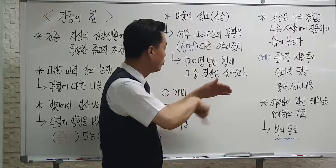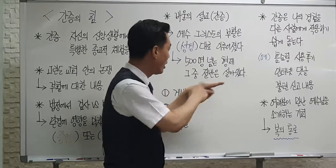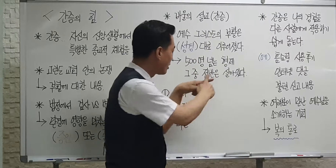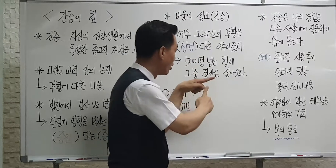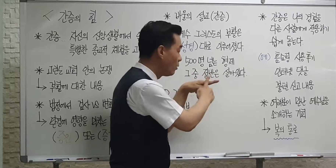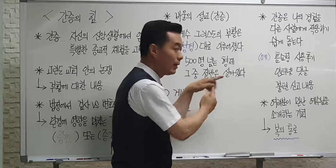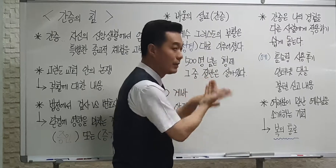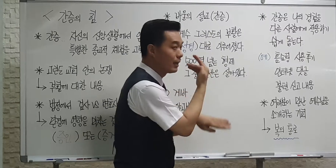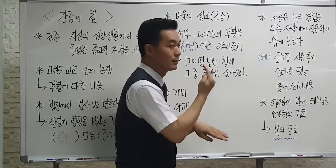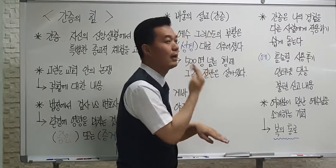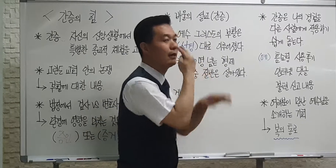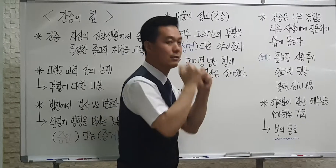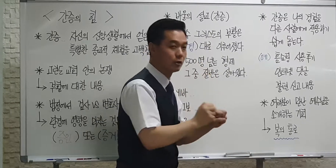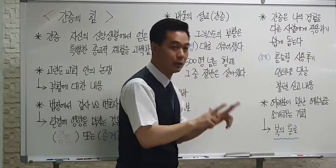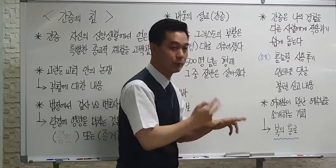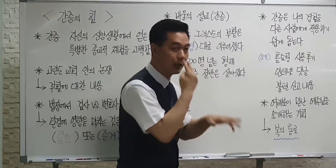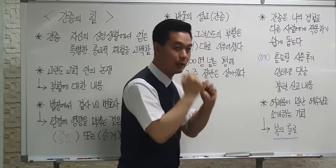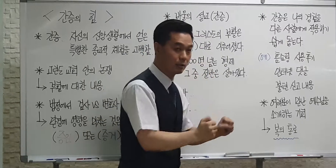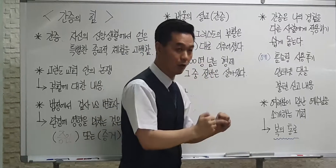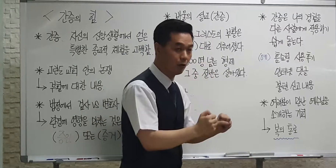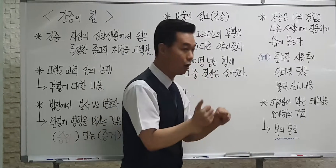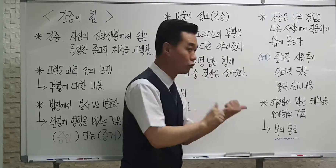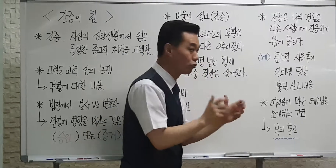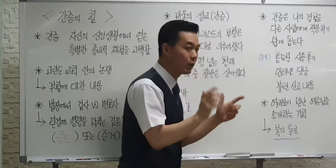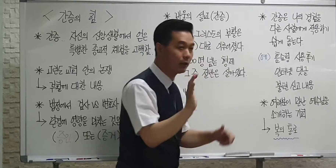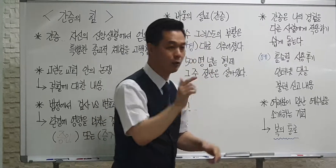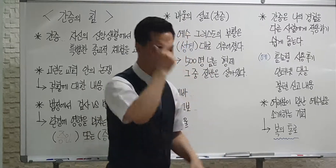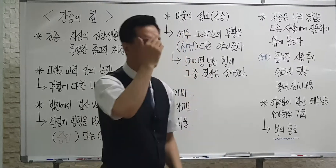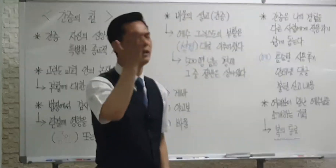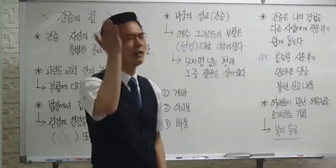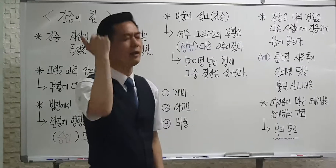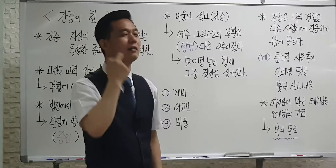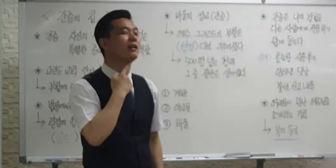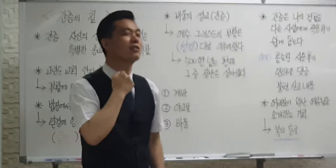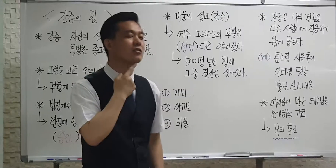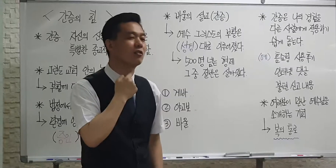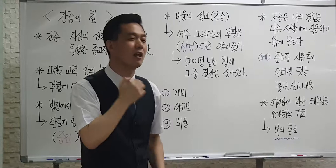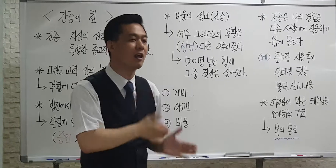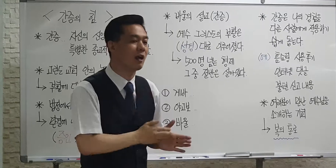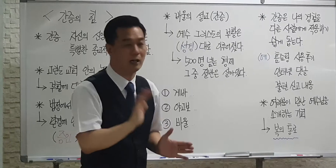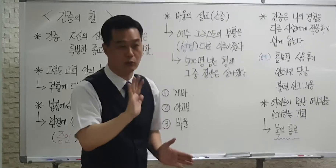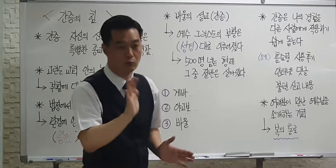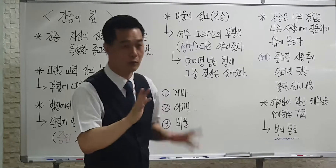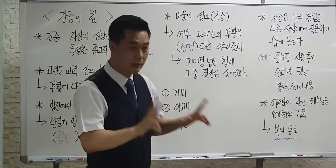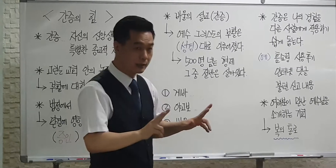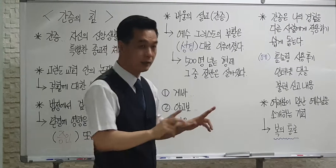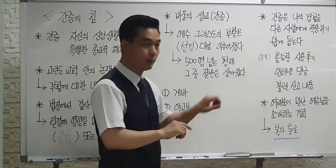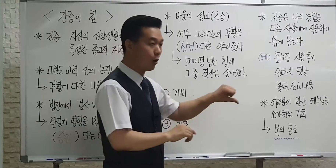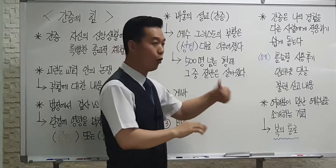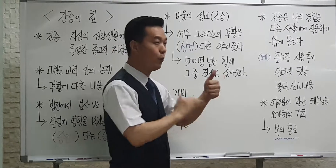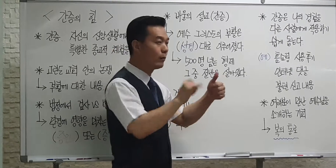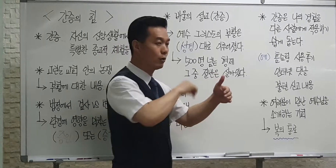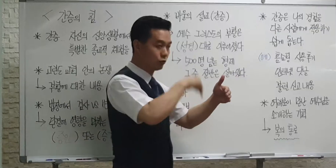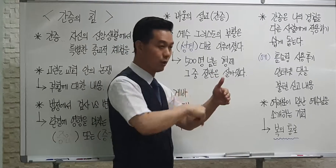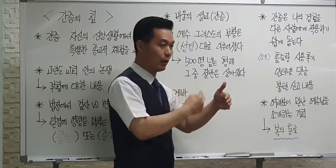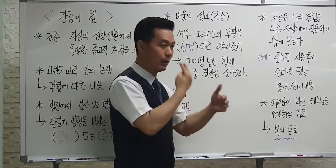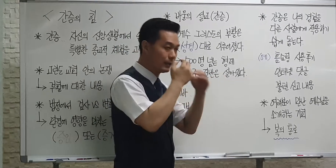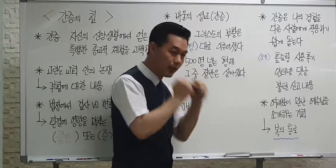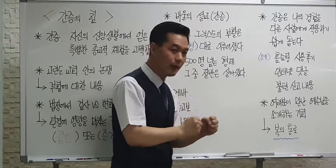중에 절반 이상 살아있어. 지금 살아있어. 죽은 게 아니고 옛날에 그랬었대가 아니고 지금 500명 중에 살아있는